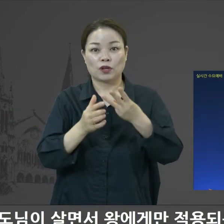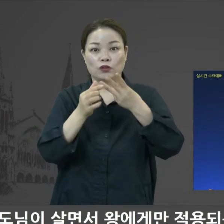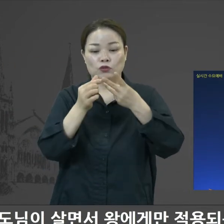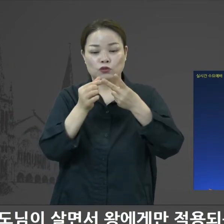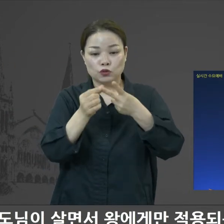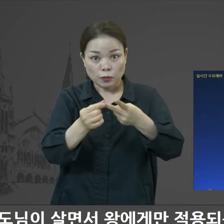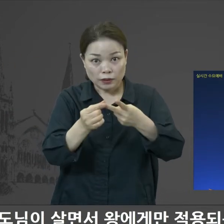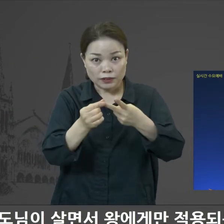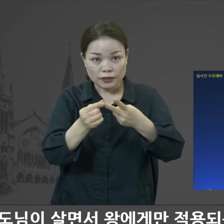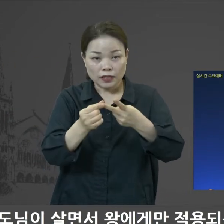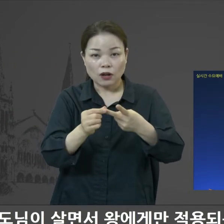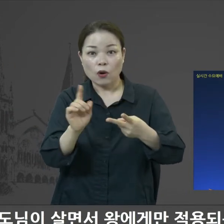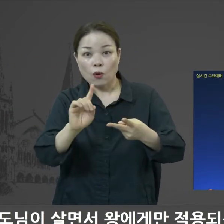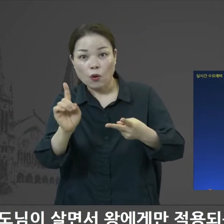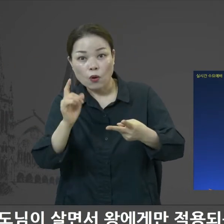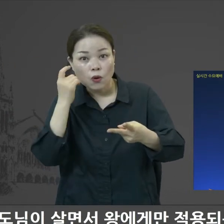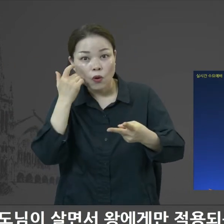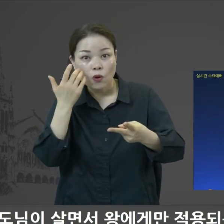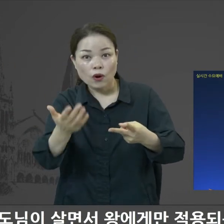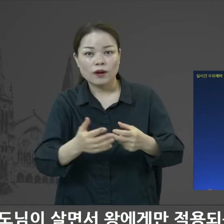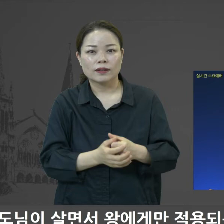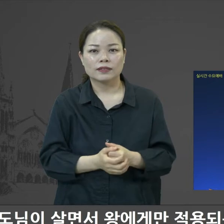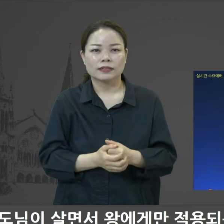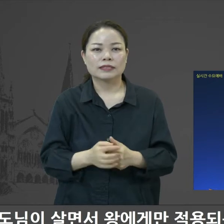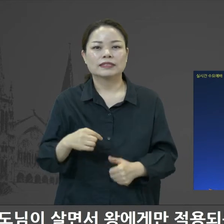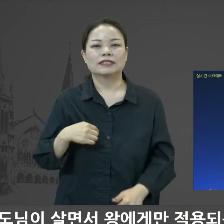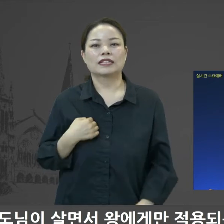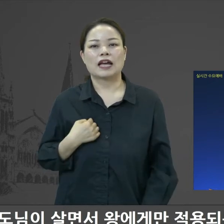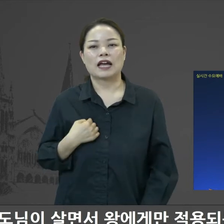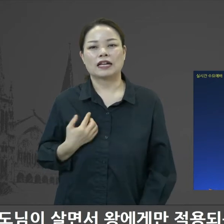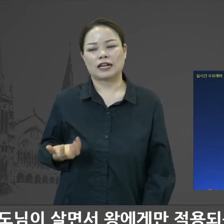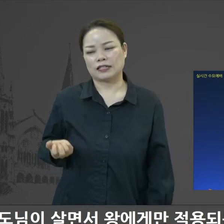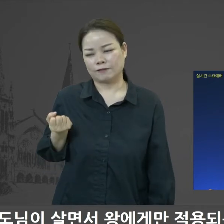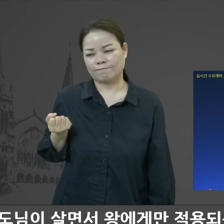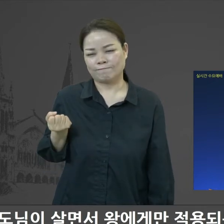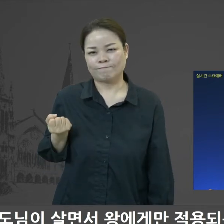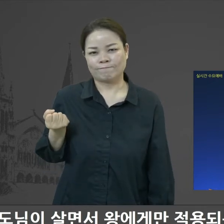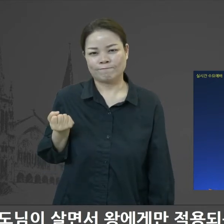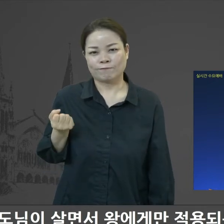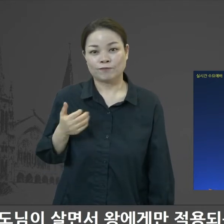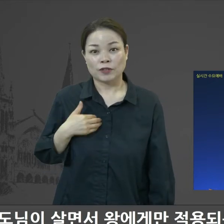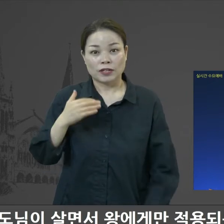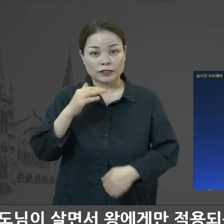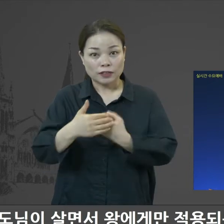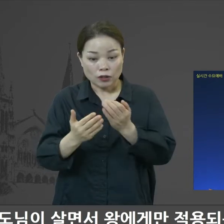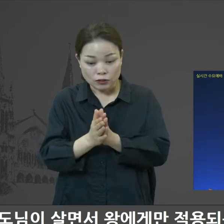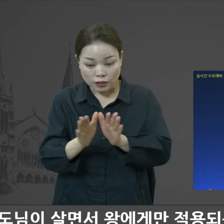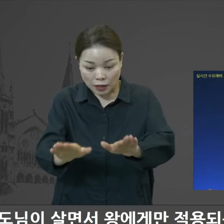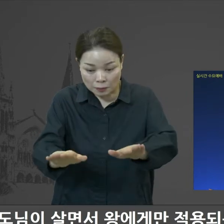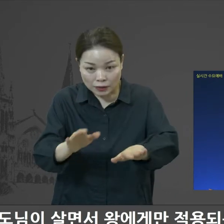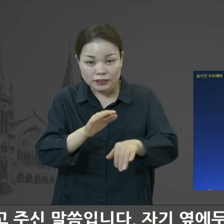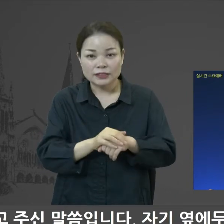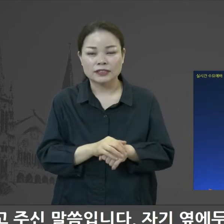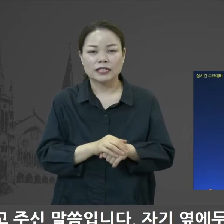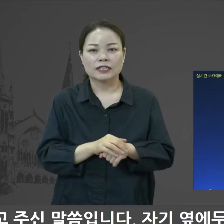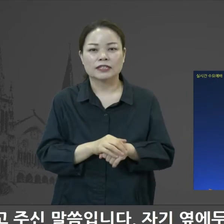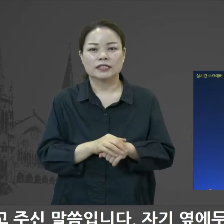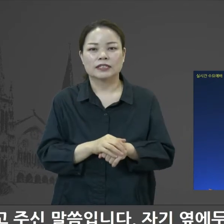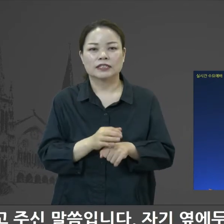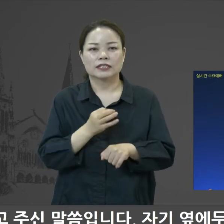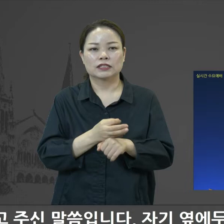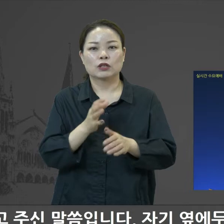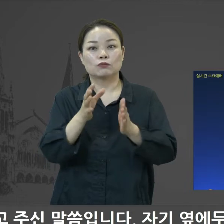말씀의 위치입니다. 어떻게 하는 것이죠? 자기 옆에 두고. 지금 다 성경 앞에 있으시죠? 근데 이것은